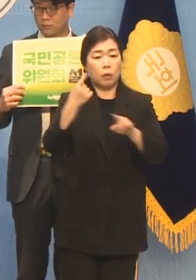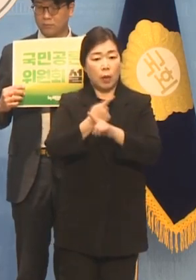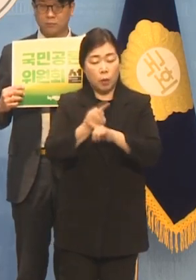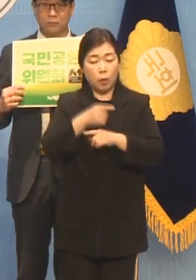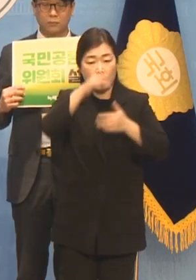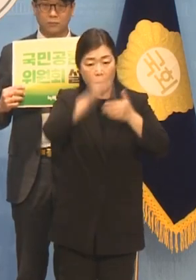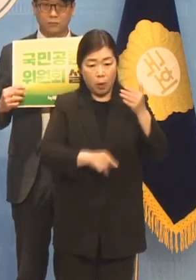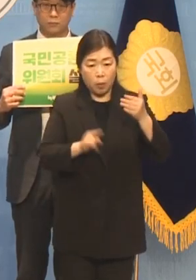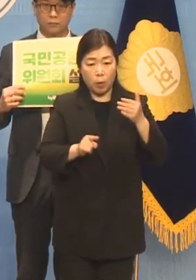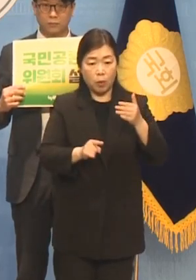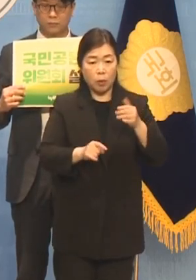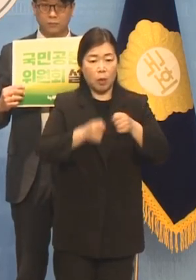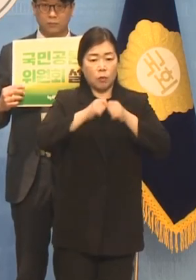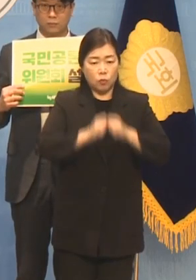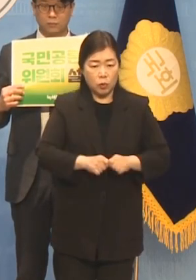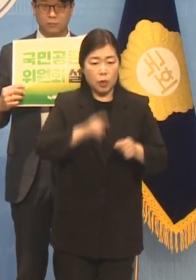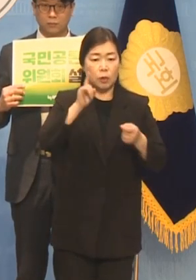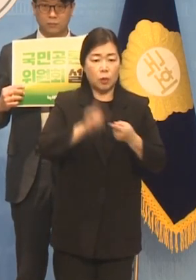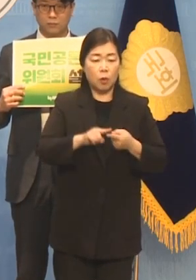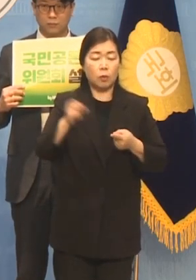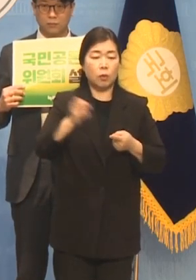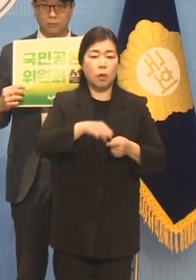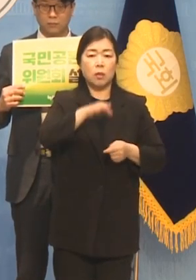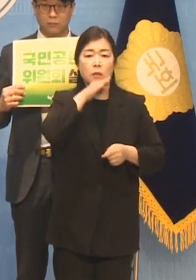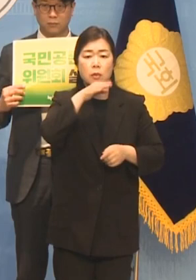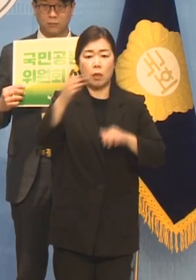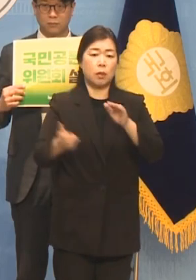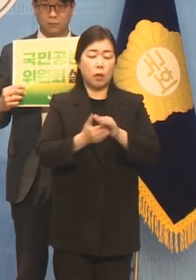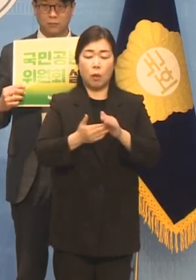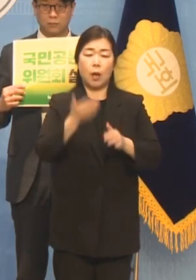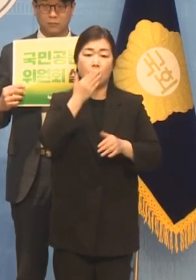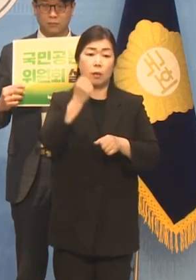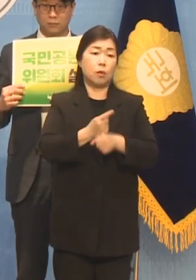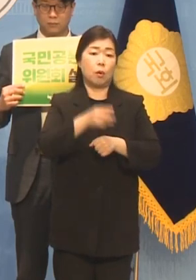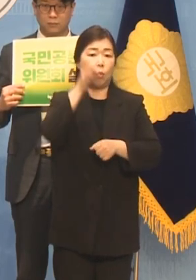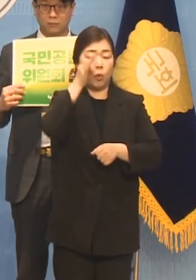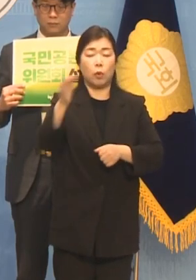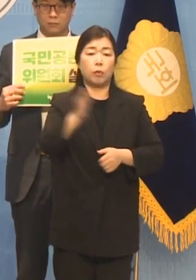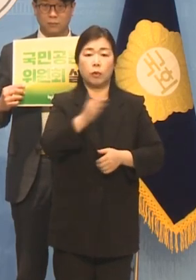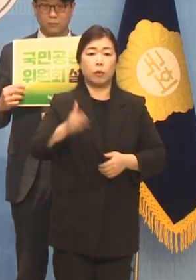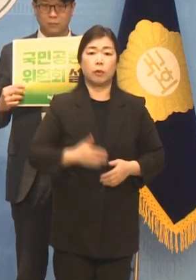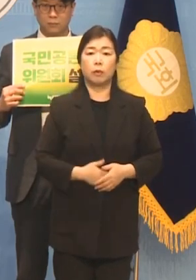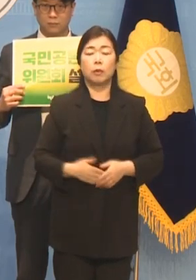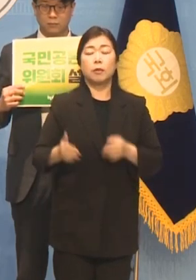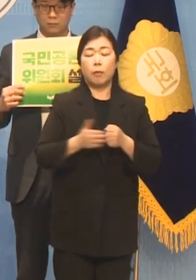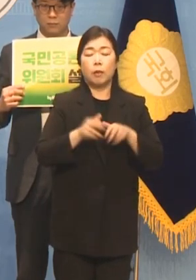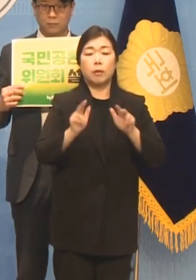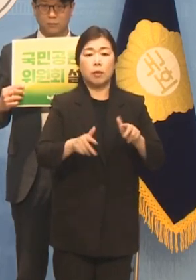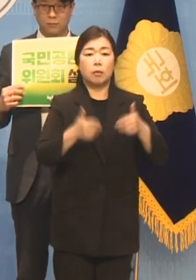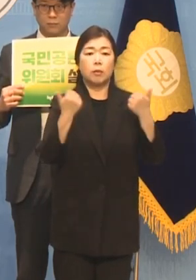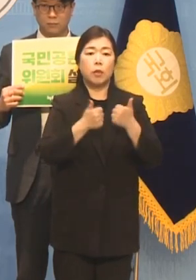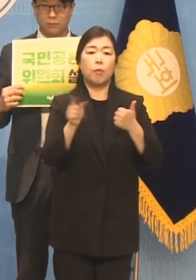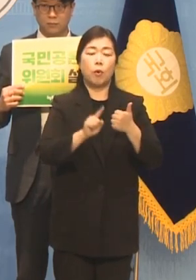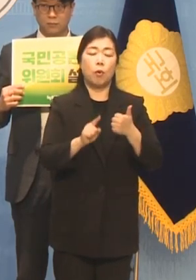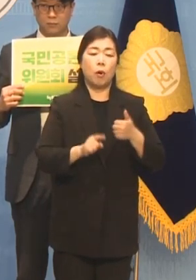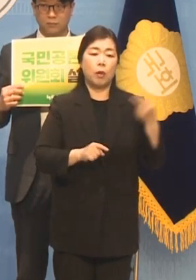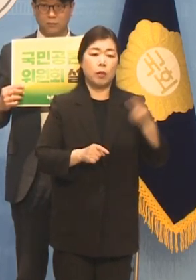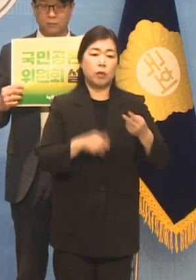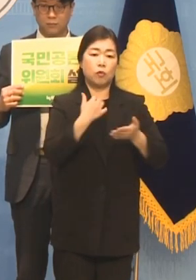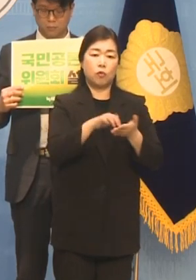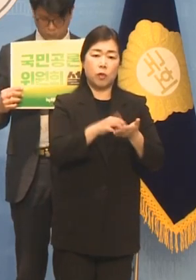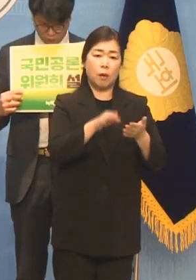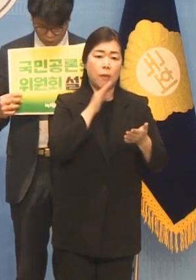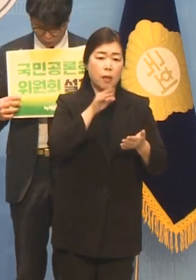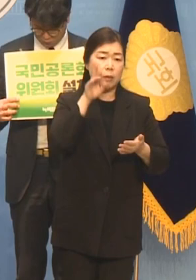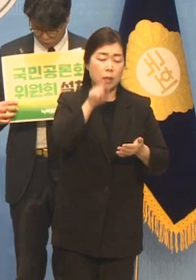구체성과 실현 가능성이 보이지 않습니다. 따라서 지금 논의되어야 할 의제는 2,000명 의대 증원 숫자가